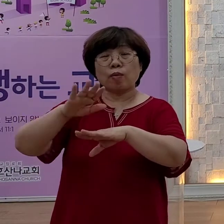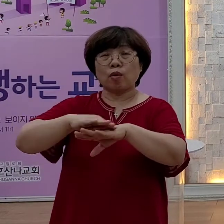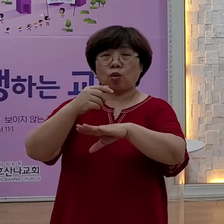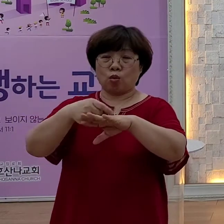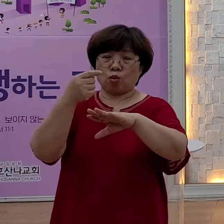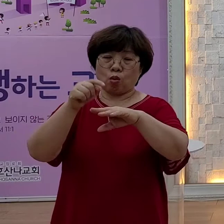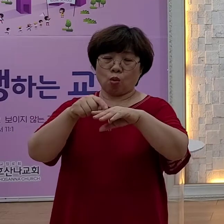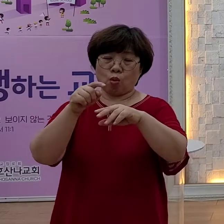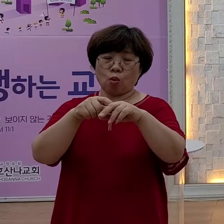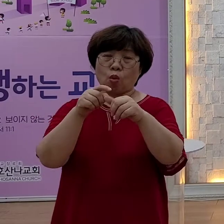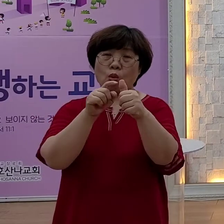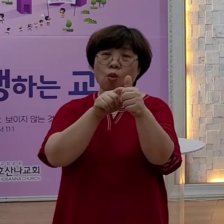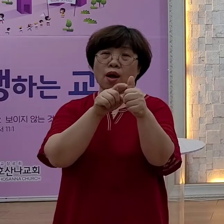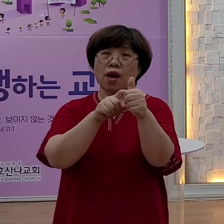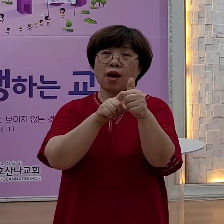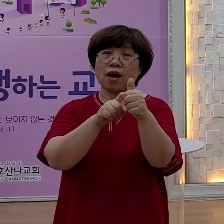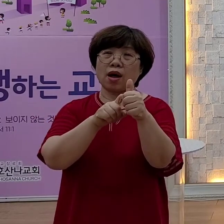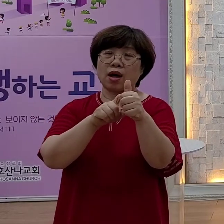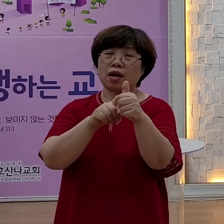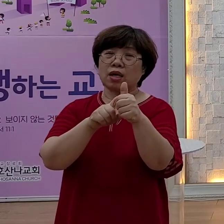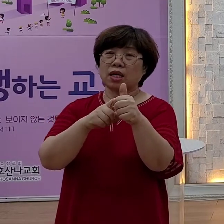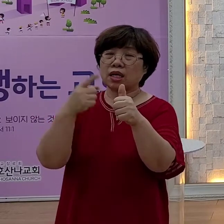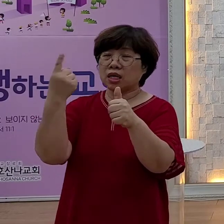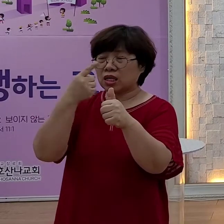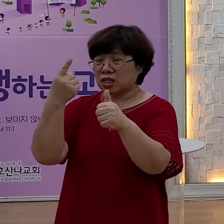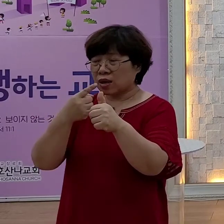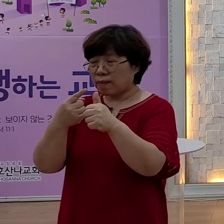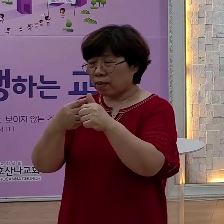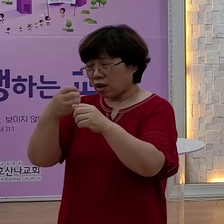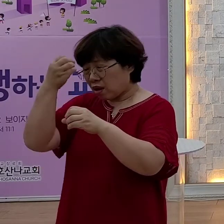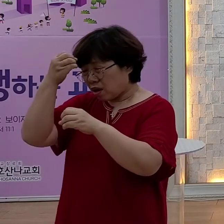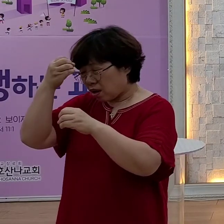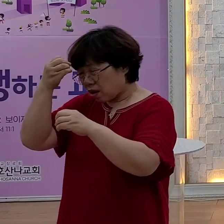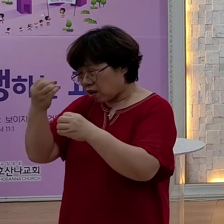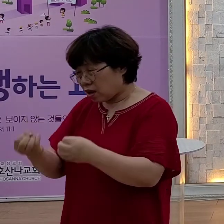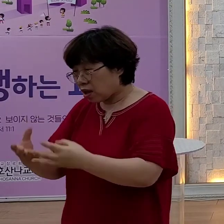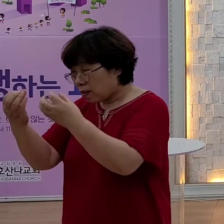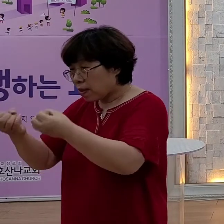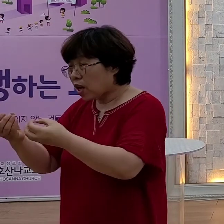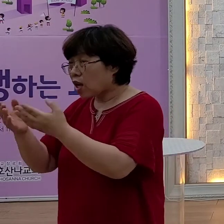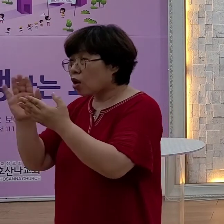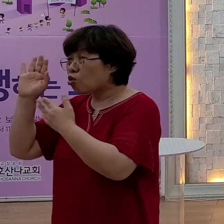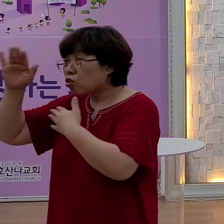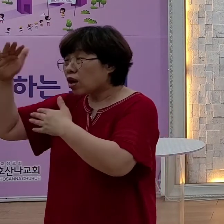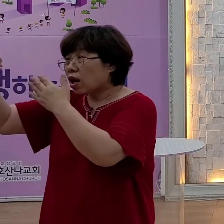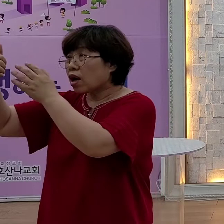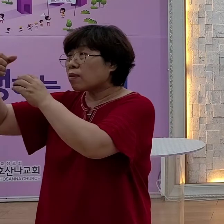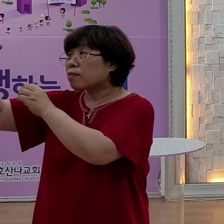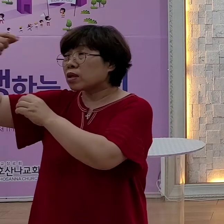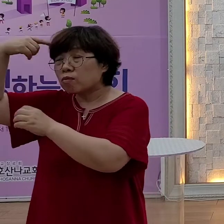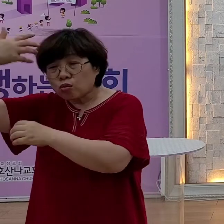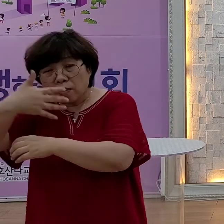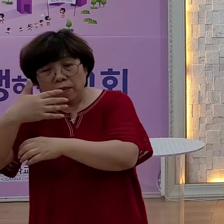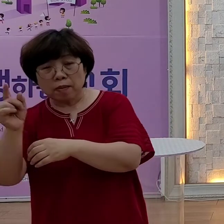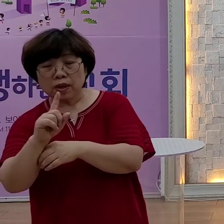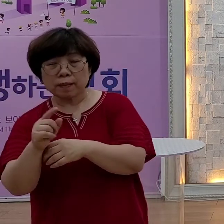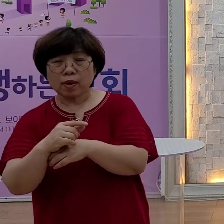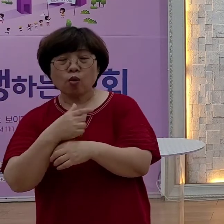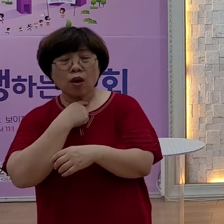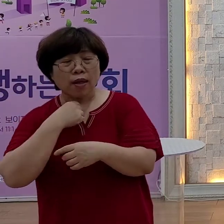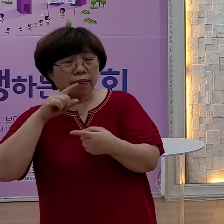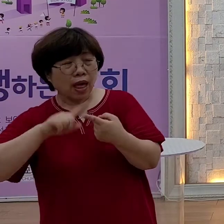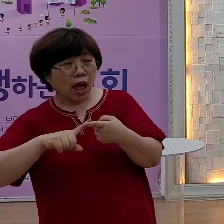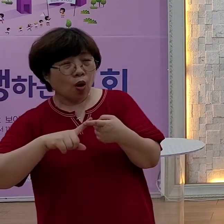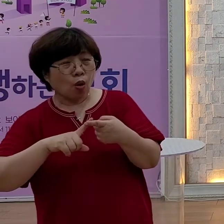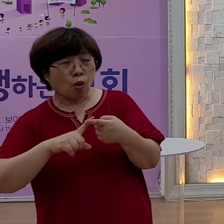복을 받았어요? 1000번째 이후에 하나님께서 뭐라고 하셨습니까? 네 원하는 게 뭐냐? 내가 네 원하는 거 다 들어줄게. 말만